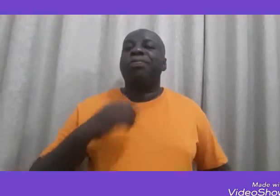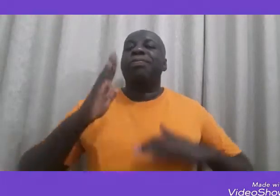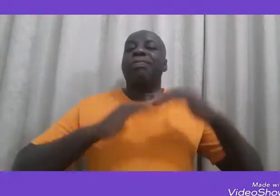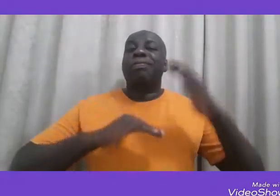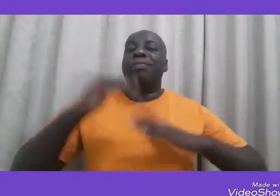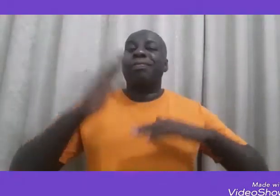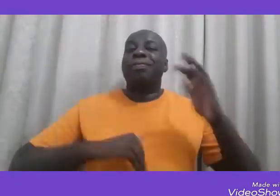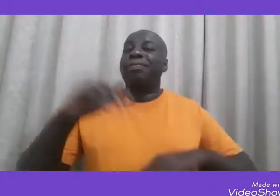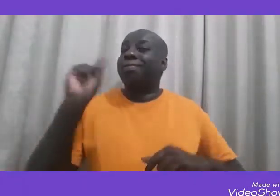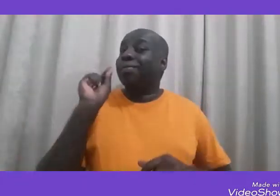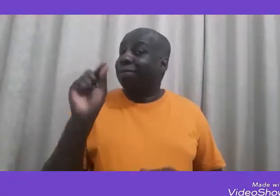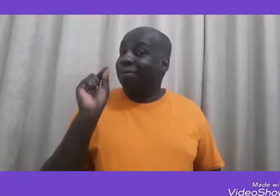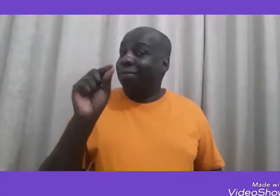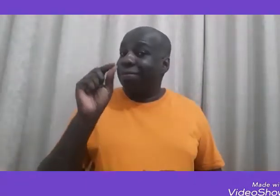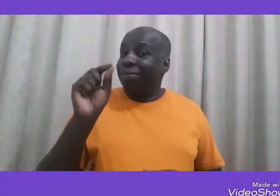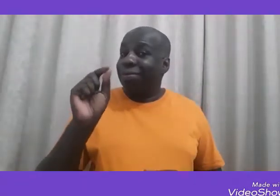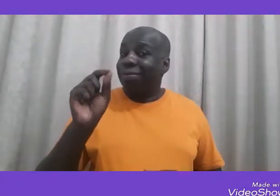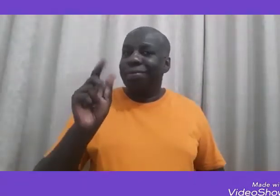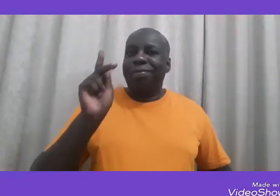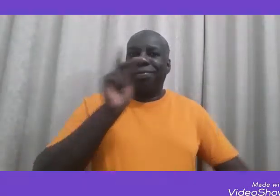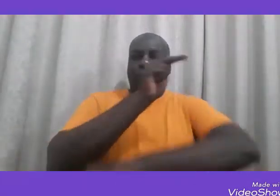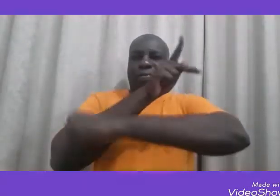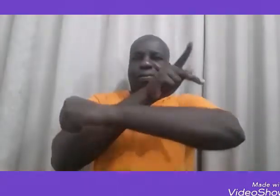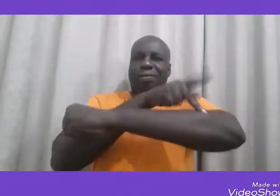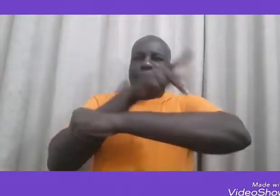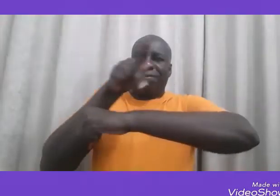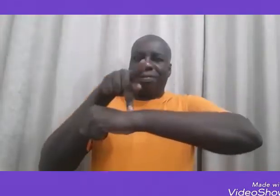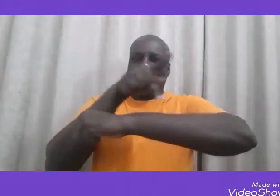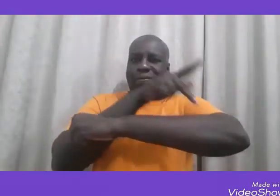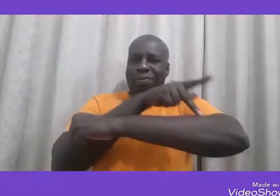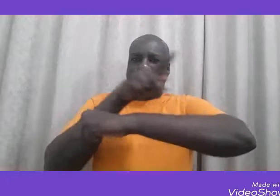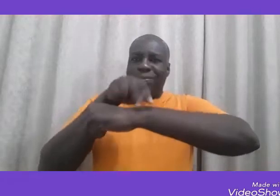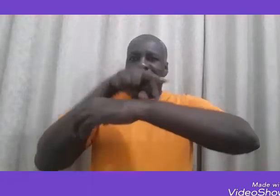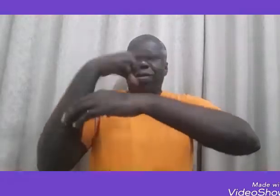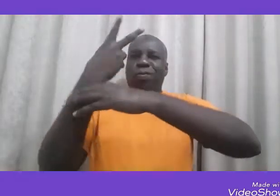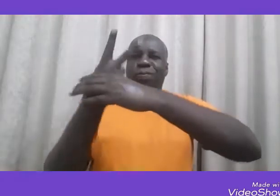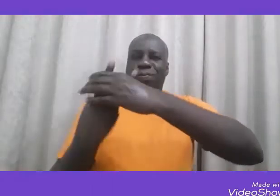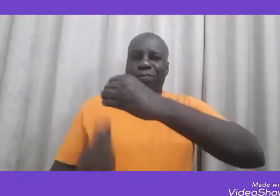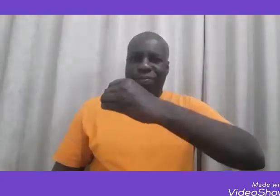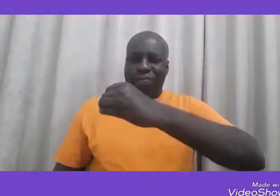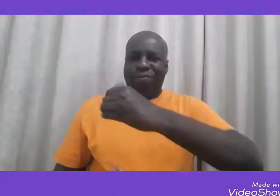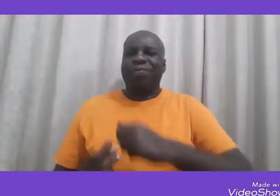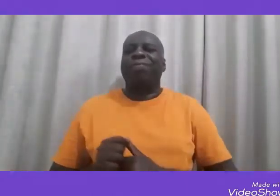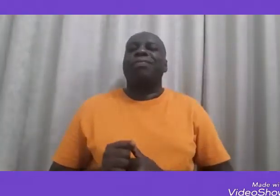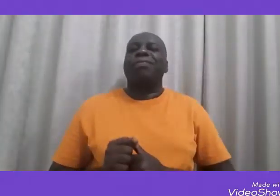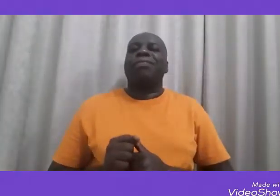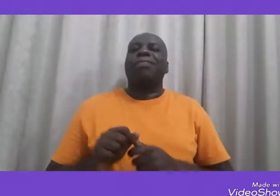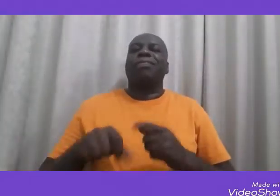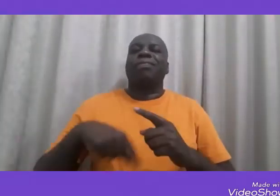modelo tradicional, o segundo sai pela metade do preço, ou seja, cada um vai ser para você por R$90. Dá para acreditar? Vem para cá, vem aproveitar